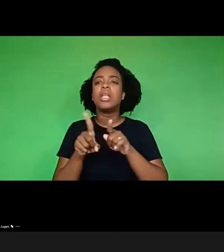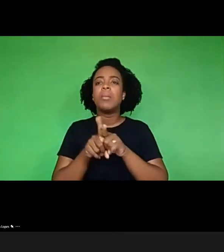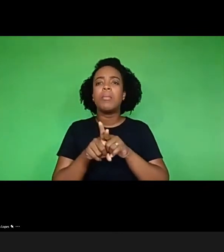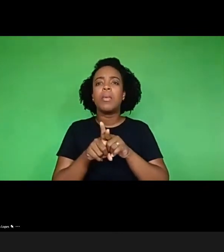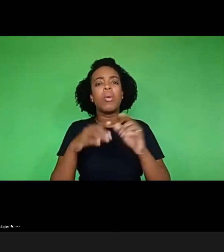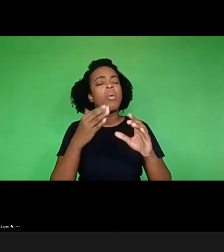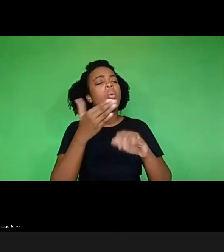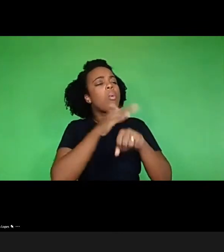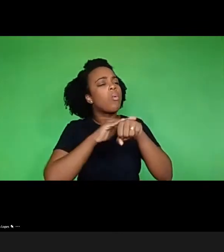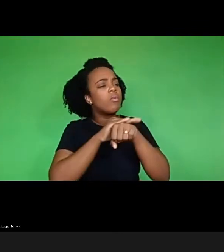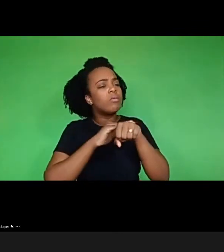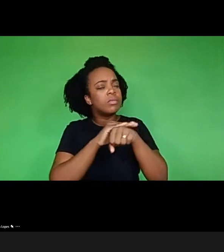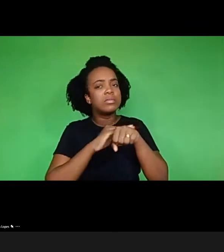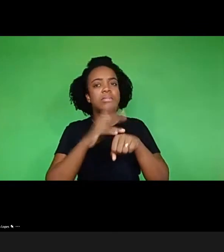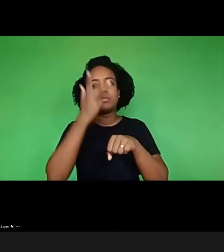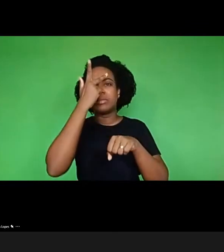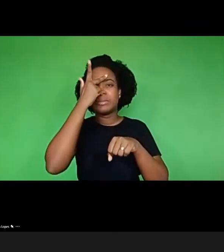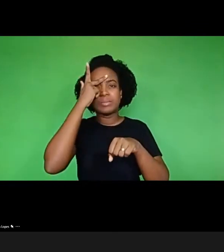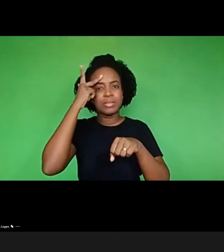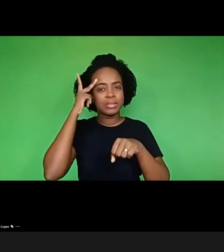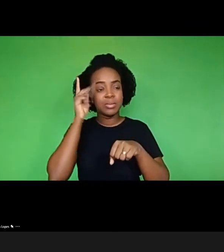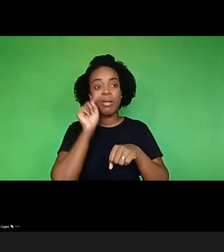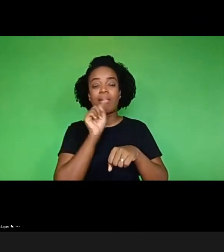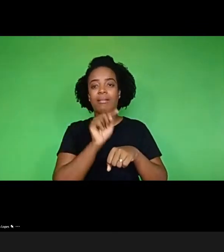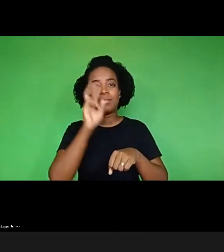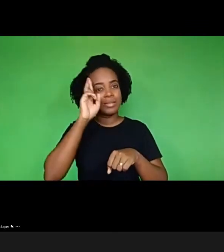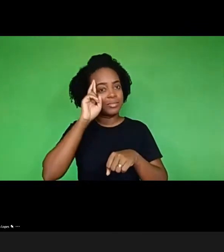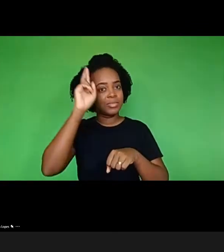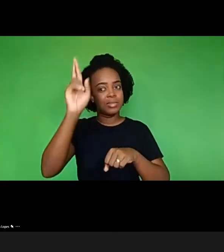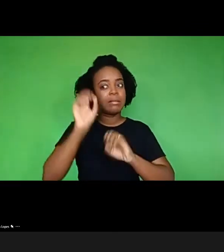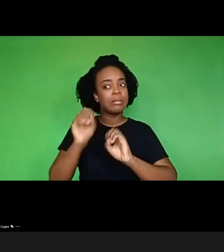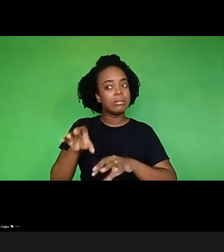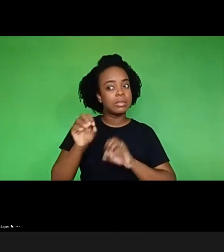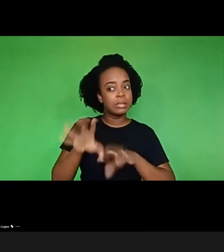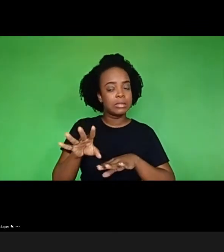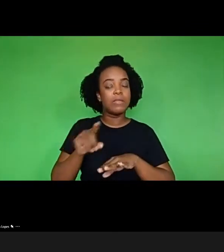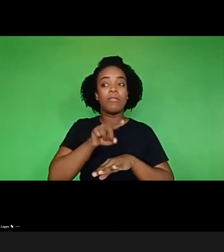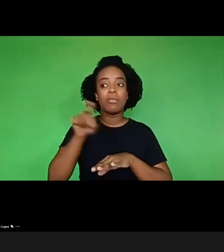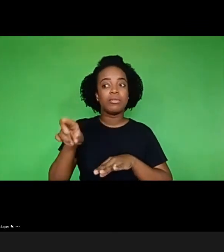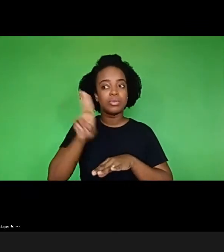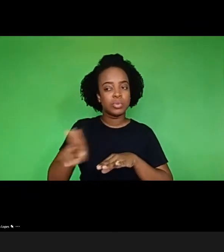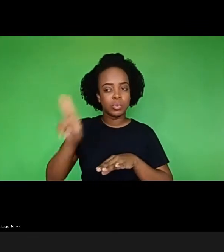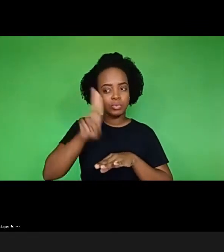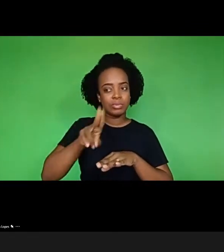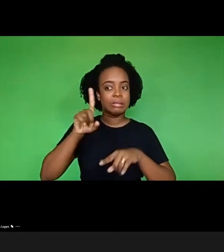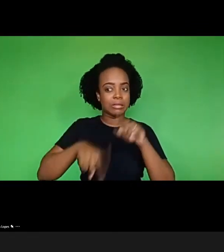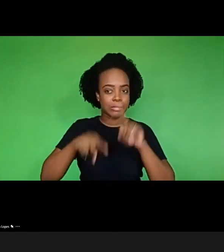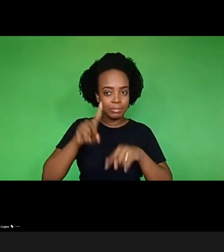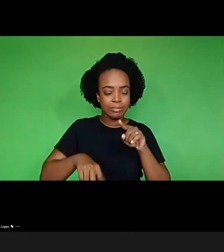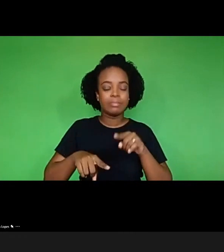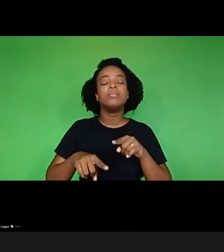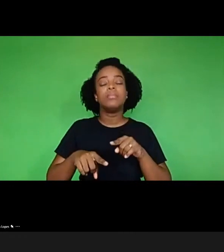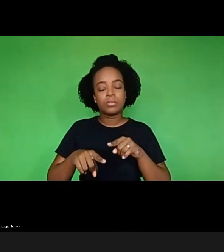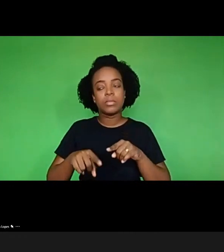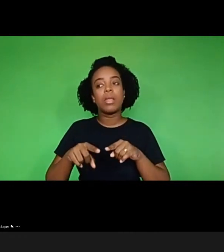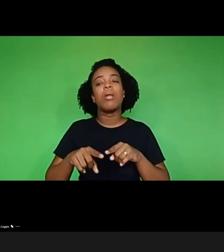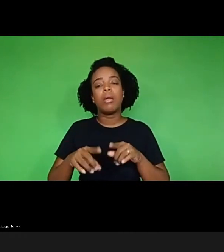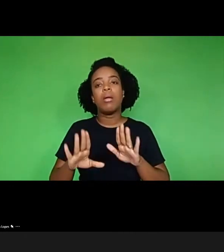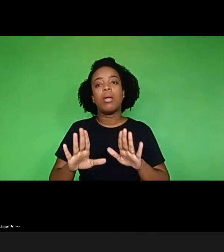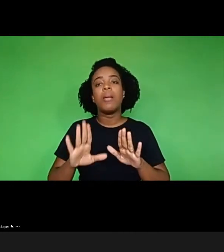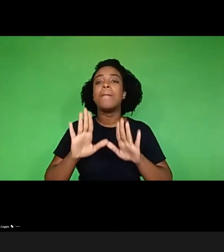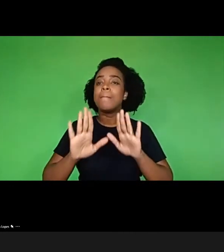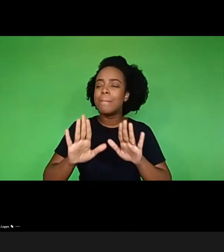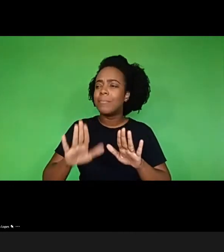que vai estar fazendo essa capacitação para tirar essas dúvidas, mas eu sei que os dois, sim, têm a